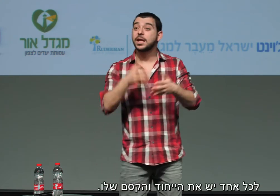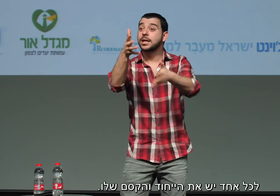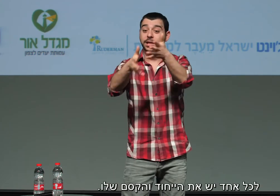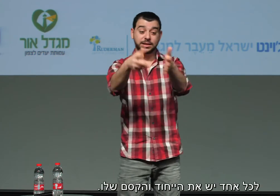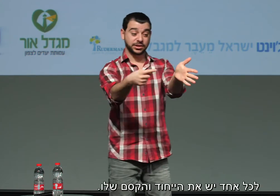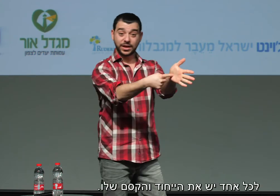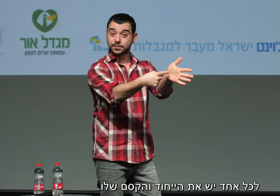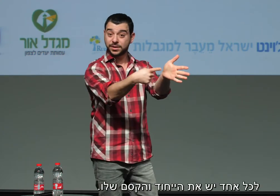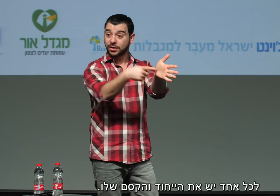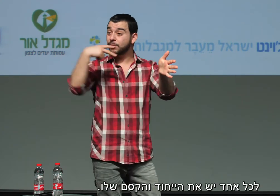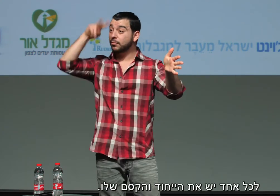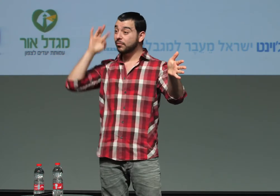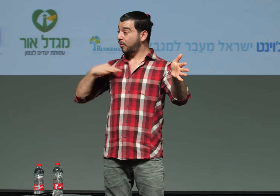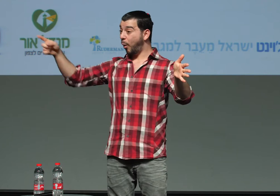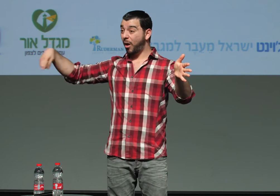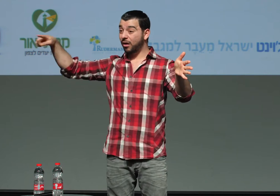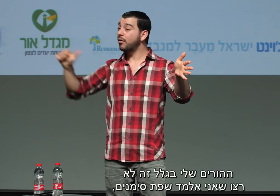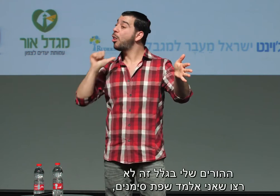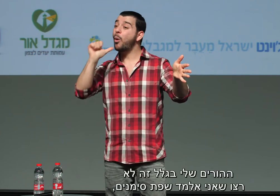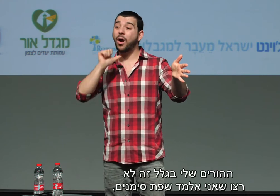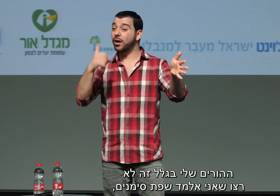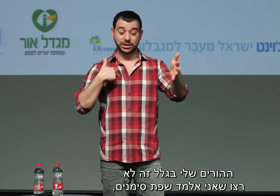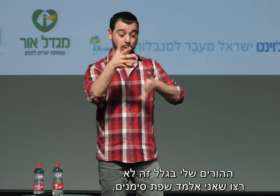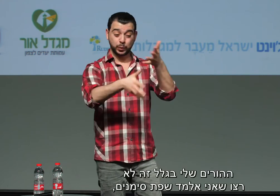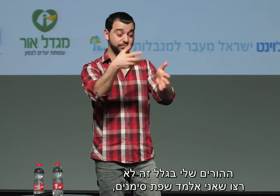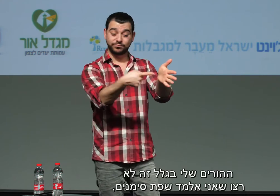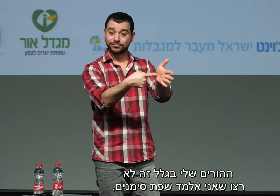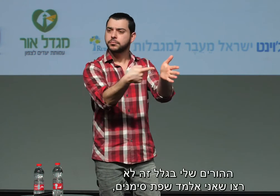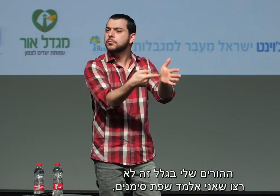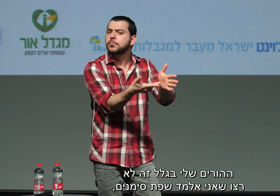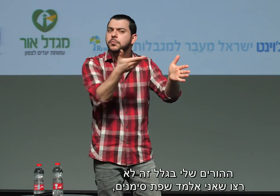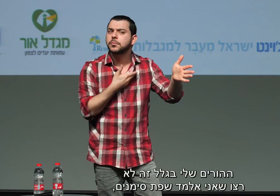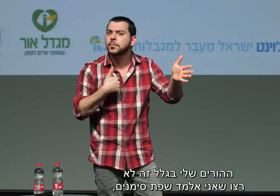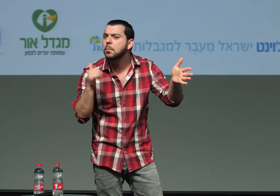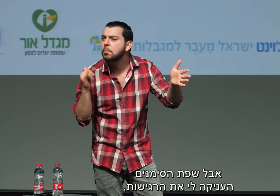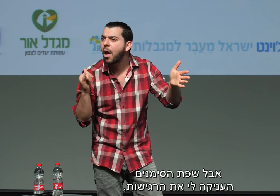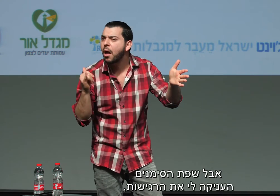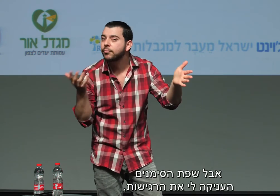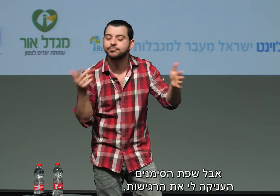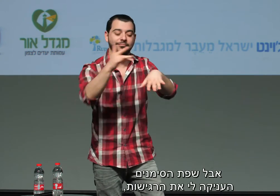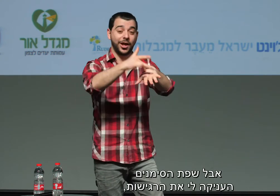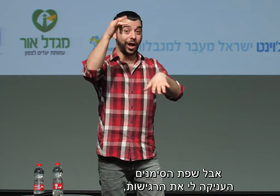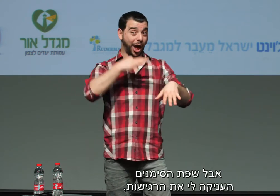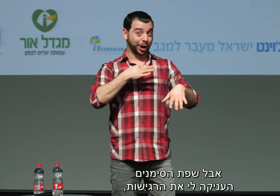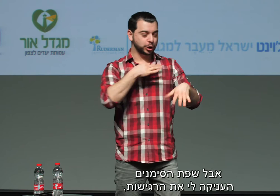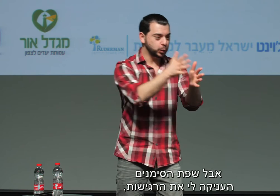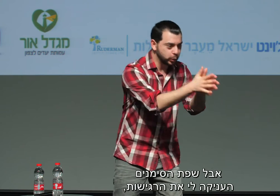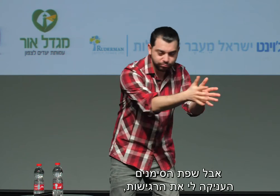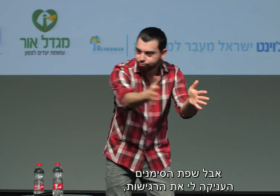אחד יש את הייחוד וקסם שלו. ההורים שלי בגלל זה לא רצו שאני אלמד שפת סימנים, אבל שפת הסימנים העניקה לי את הרגישות,